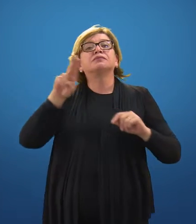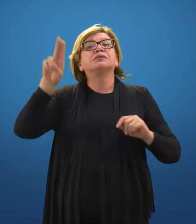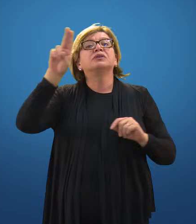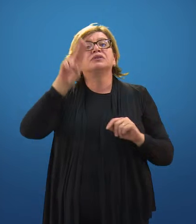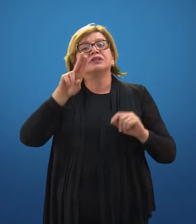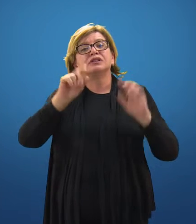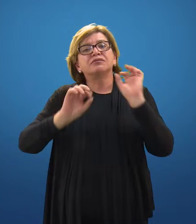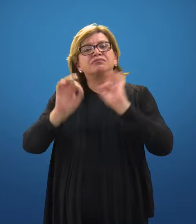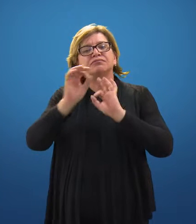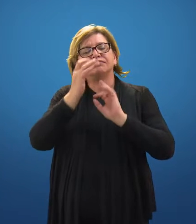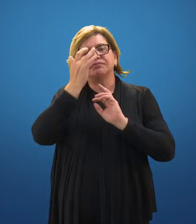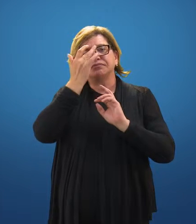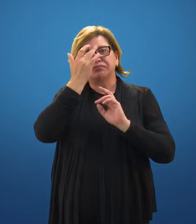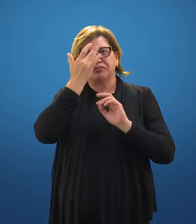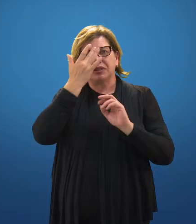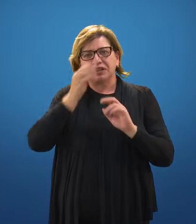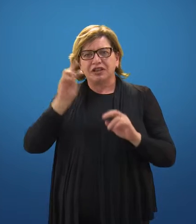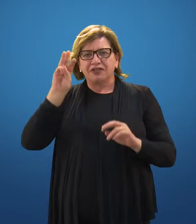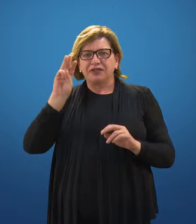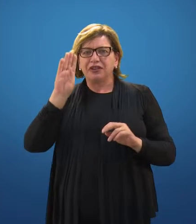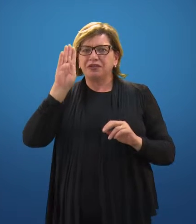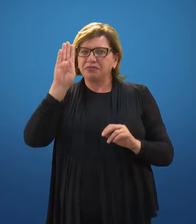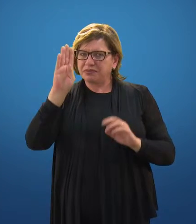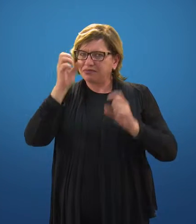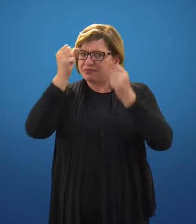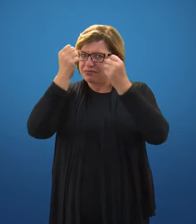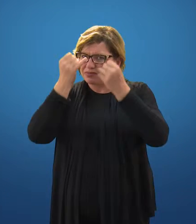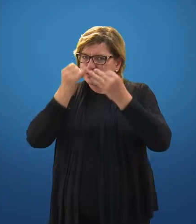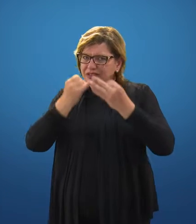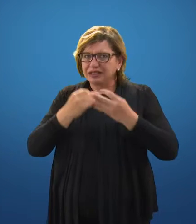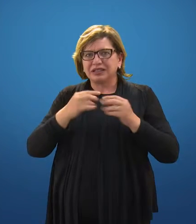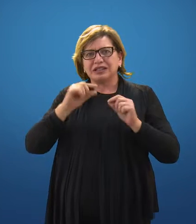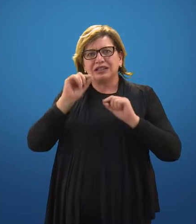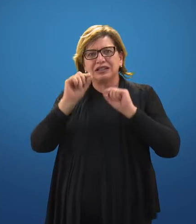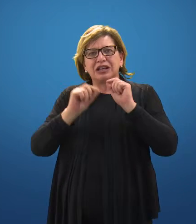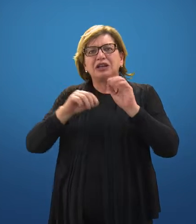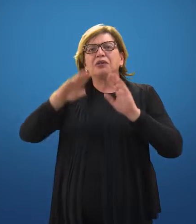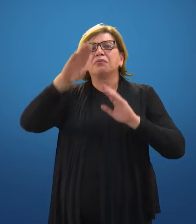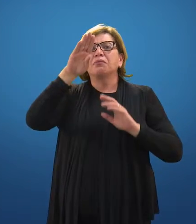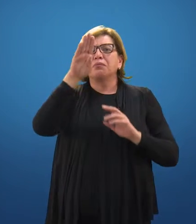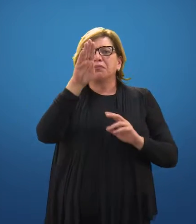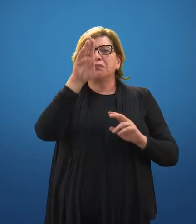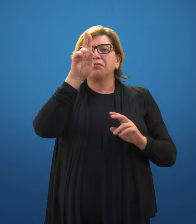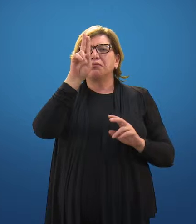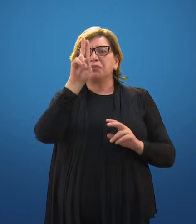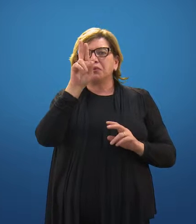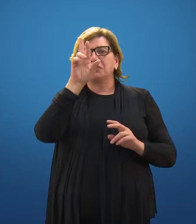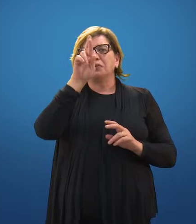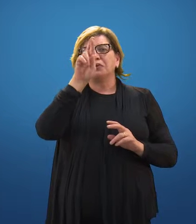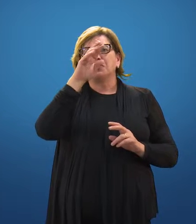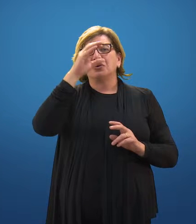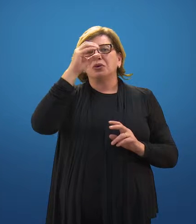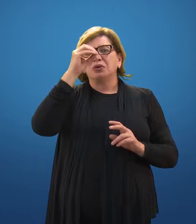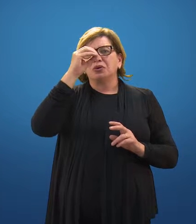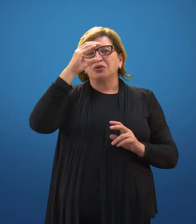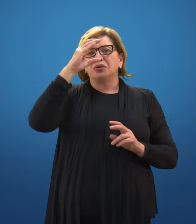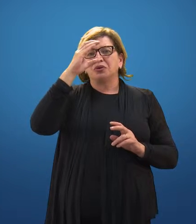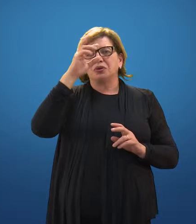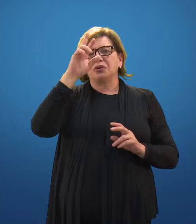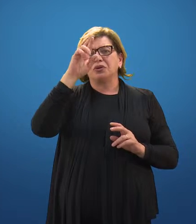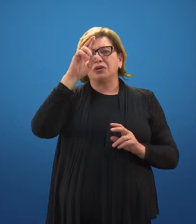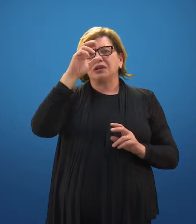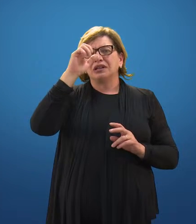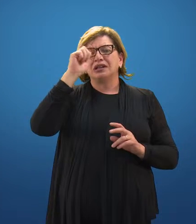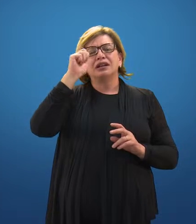se racionalizar? Para Weber, o Estado se racionaliza através da burocracia. Claro, todos nós já ouvimos falar